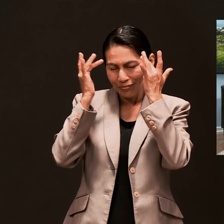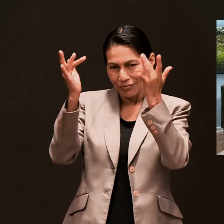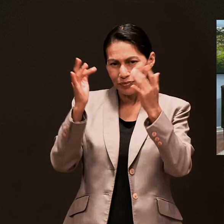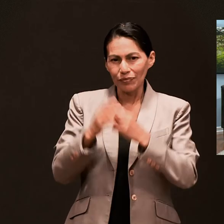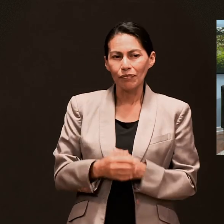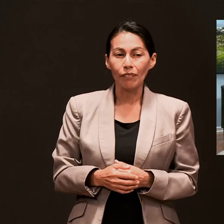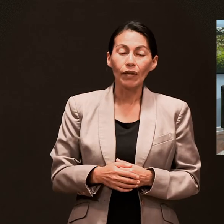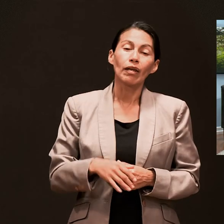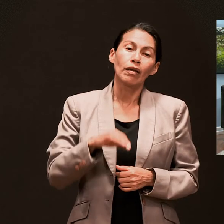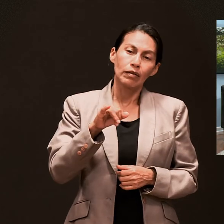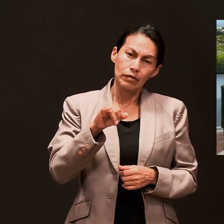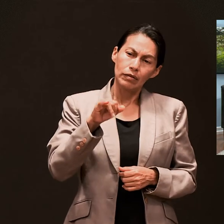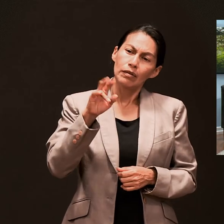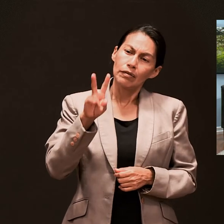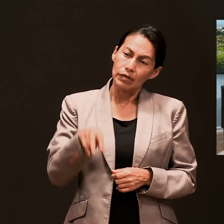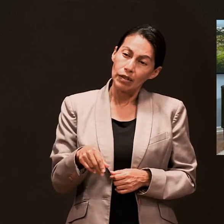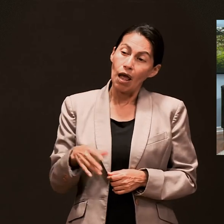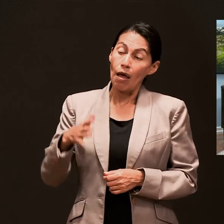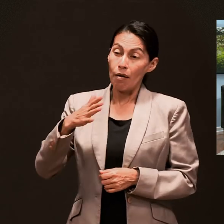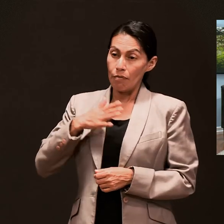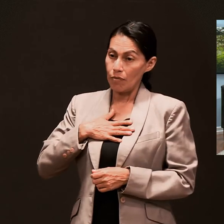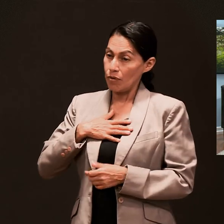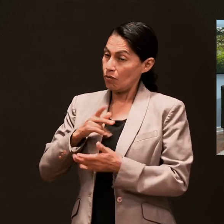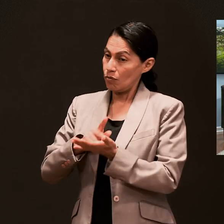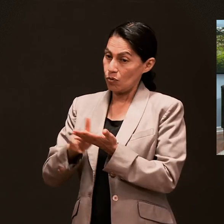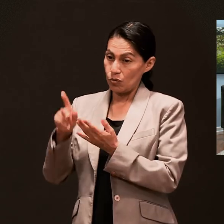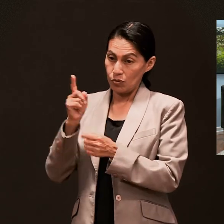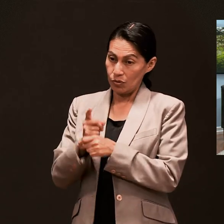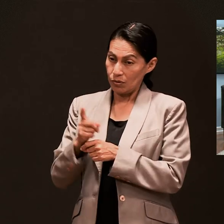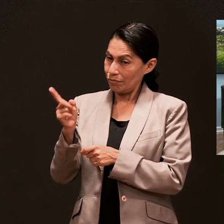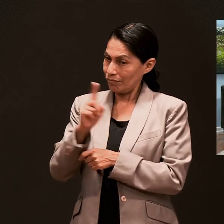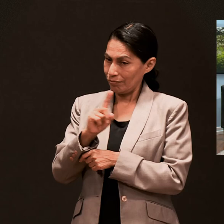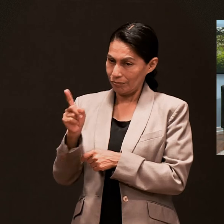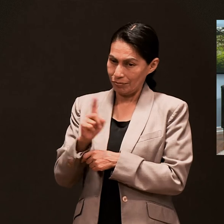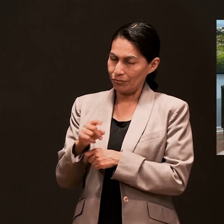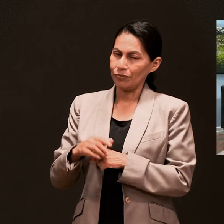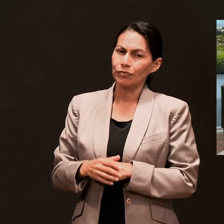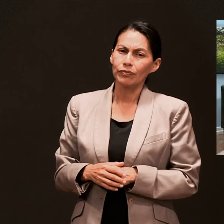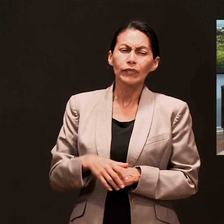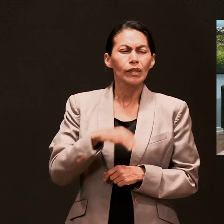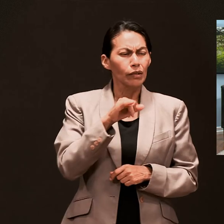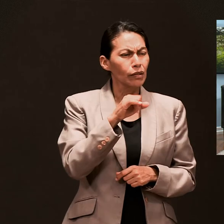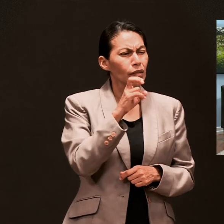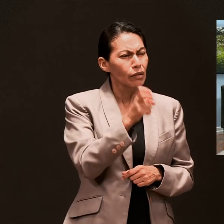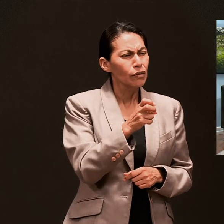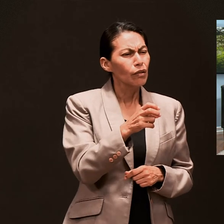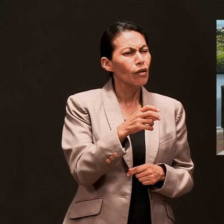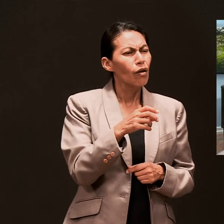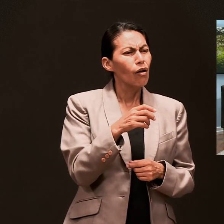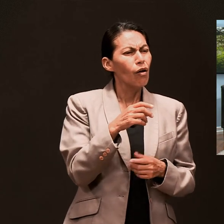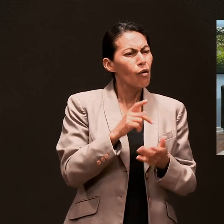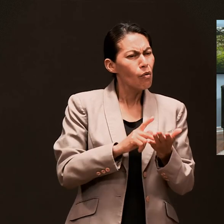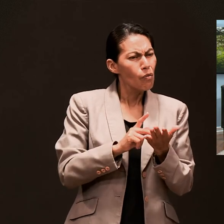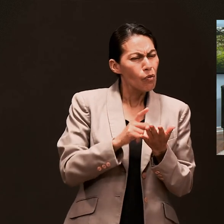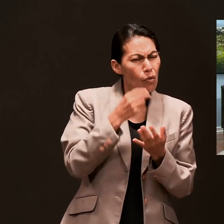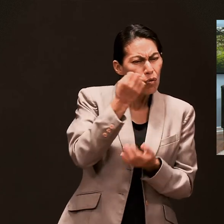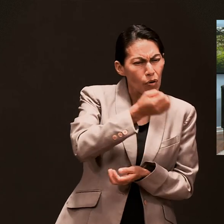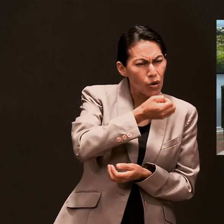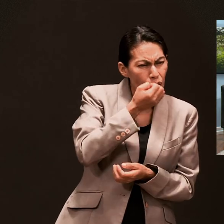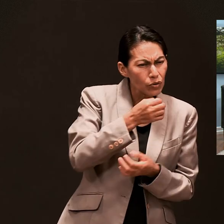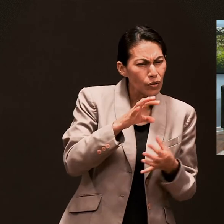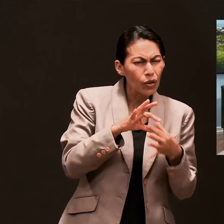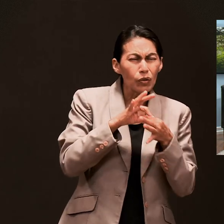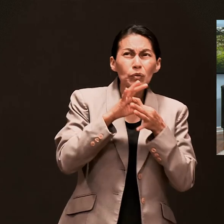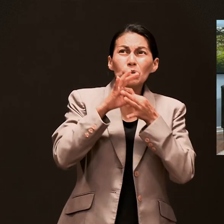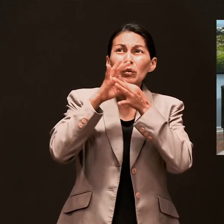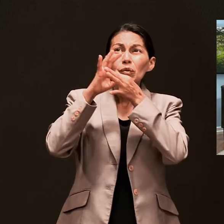mundo más importante y no la nuestra definitiva de hecho la oración eso es lo que hace te pone en